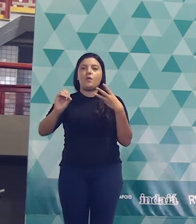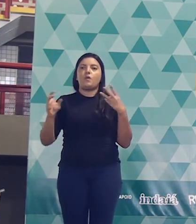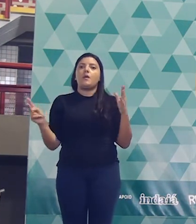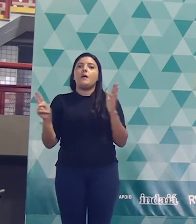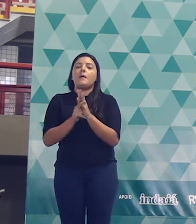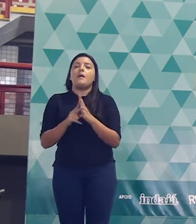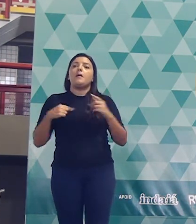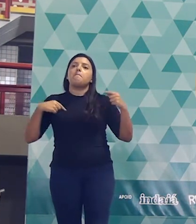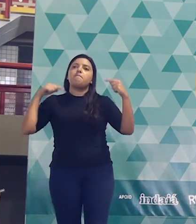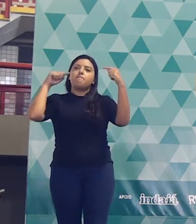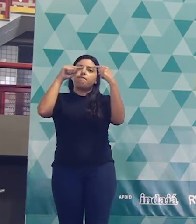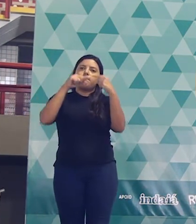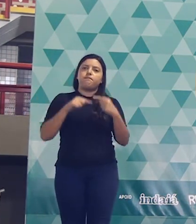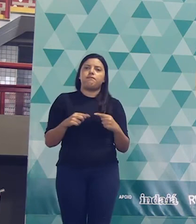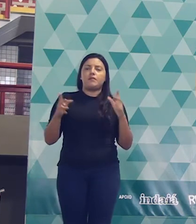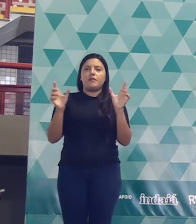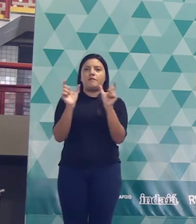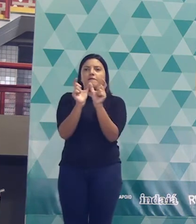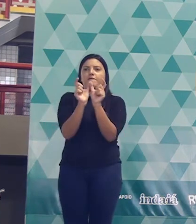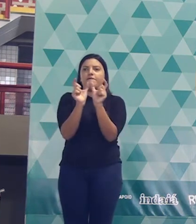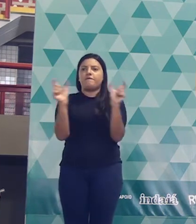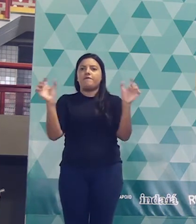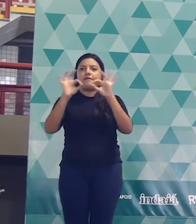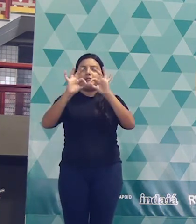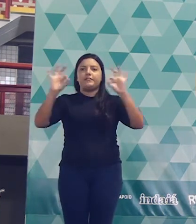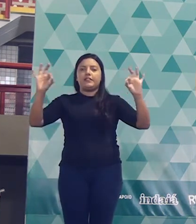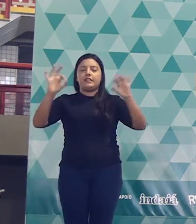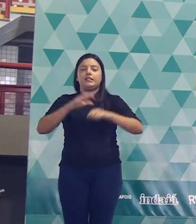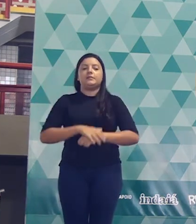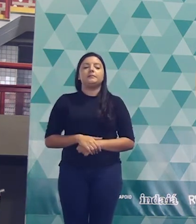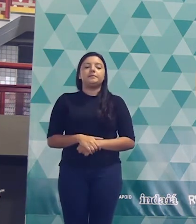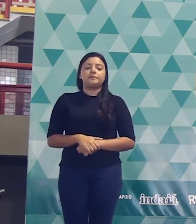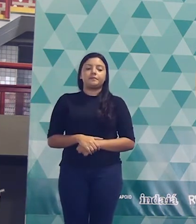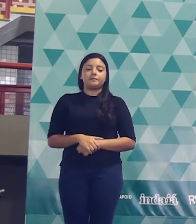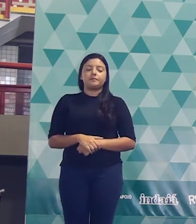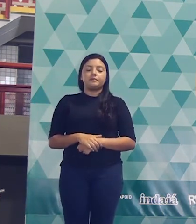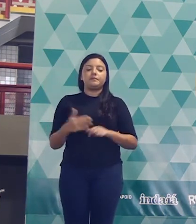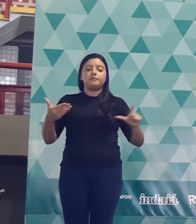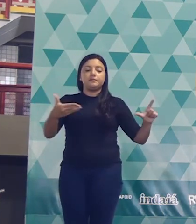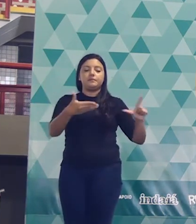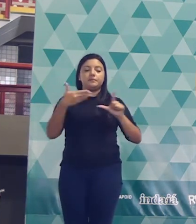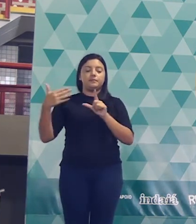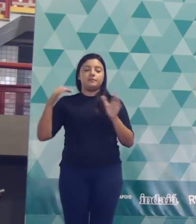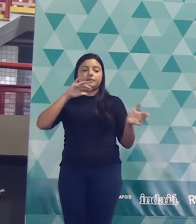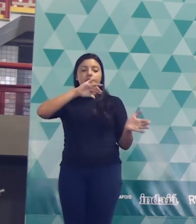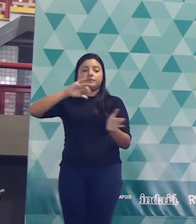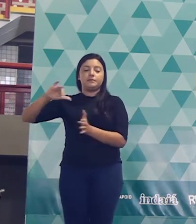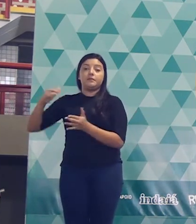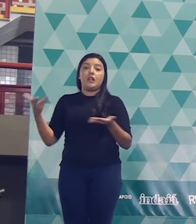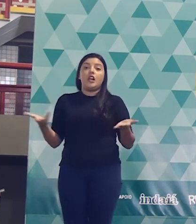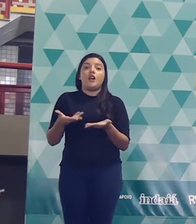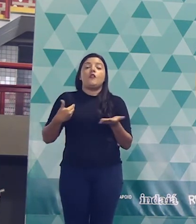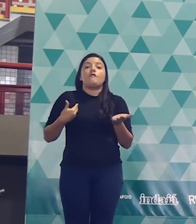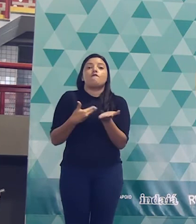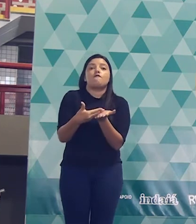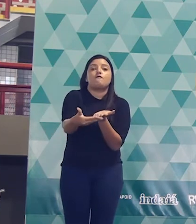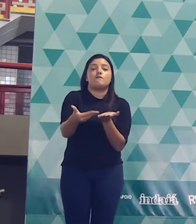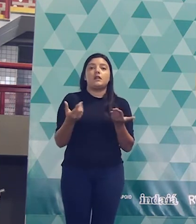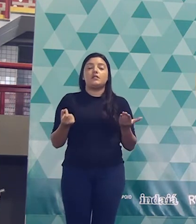dos termos na frase. Ok? Posso passar? Então assim, ó, a gente vai começar o nosso estudo